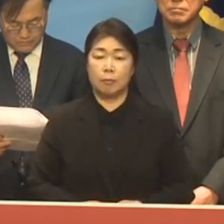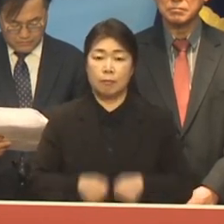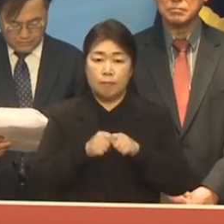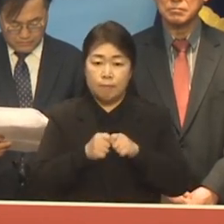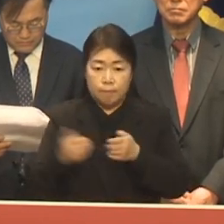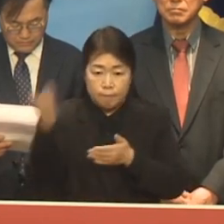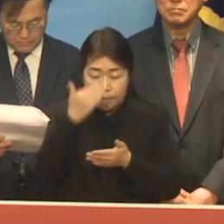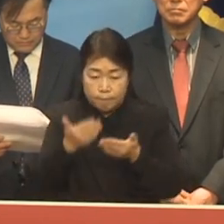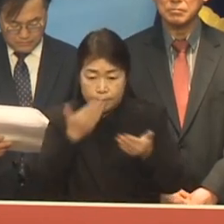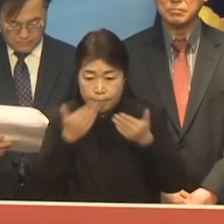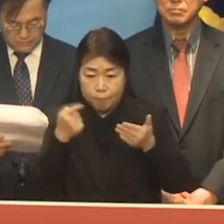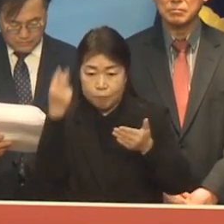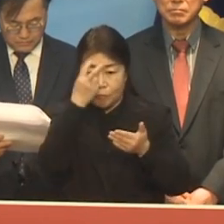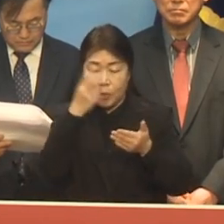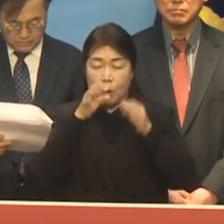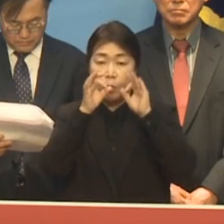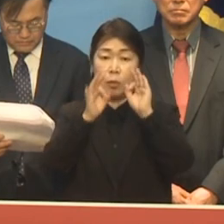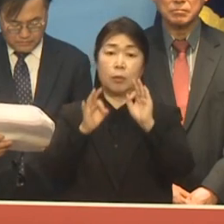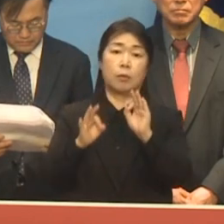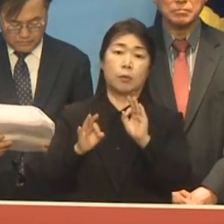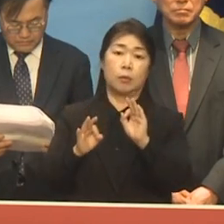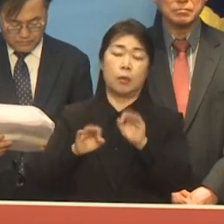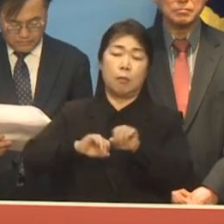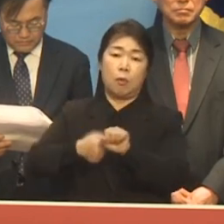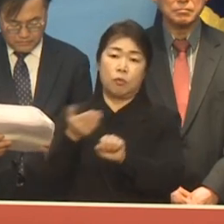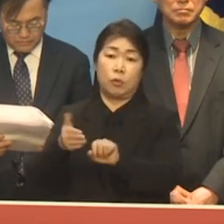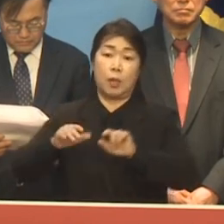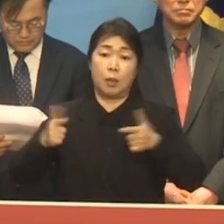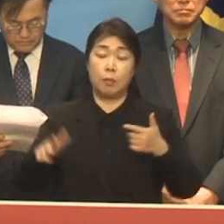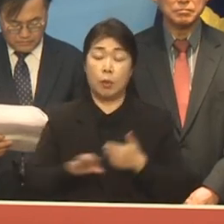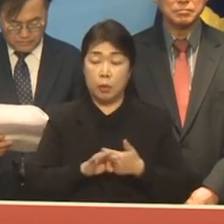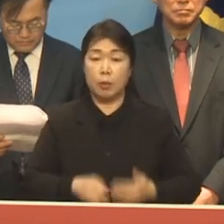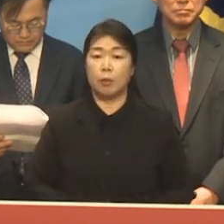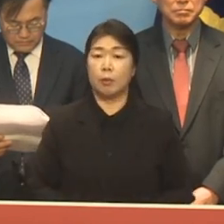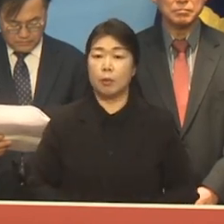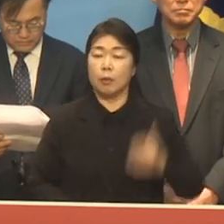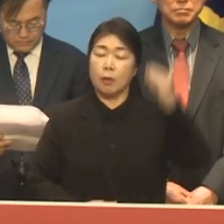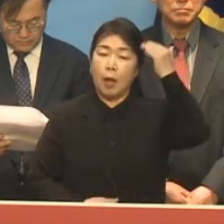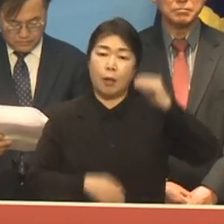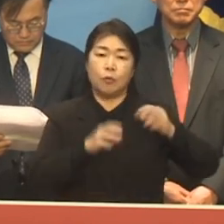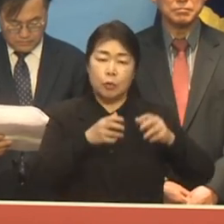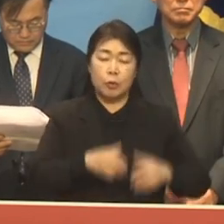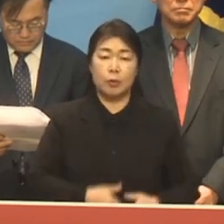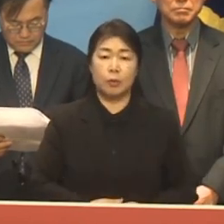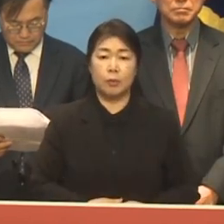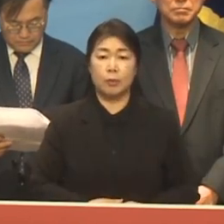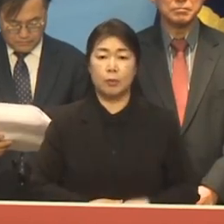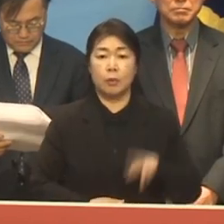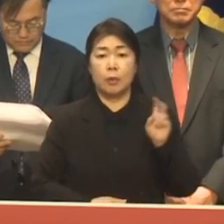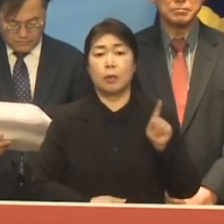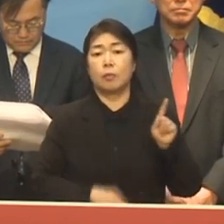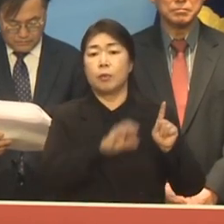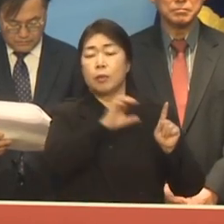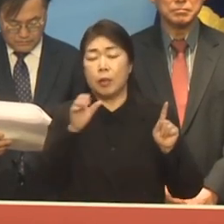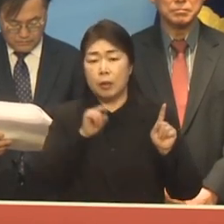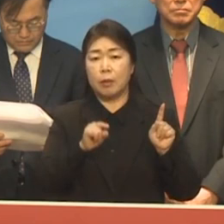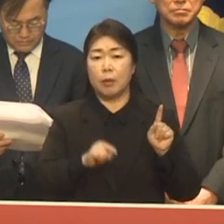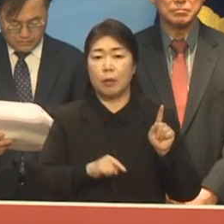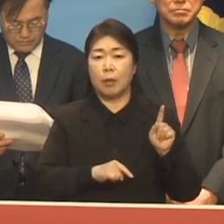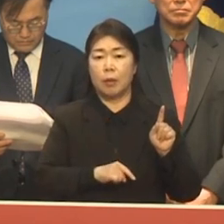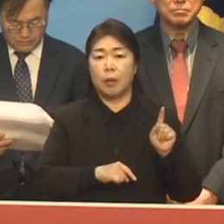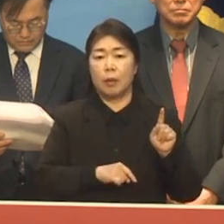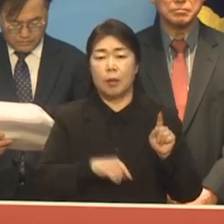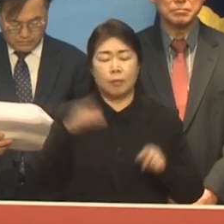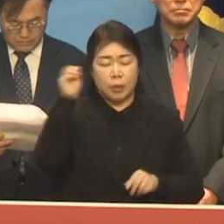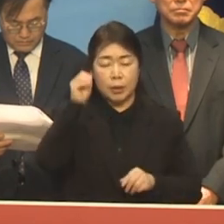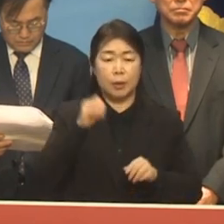발본색원하지 못한다면 대한민국은 21세기에 야만 국가로 남을 것입니다.